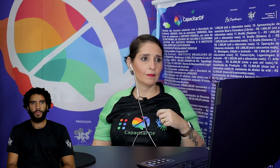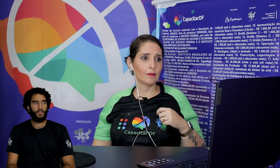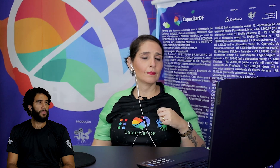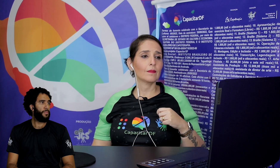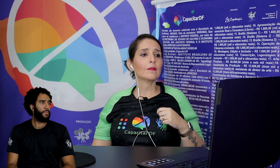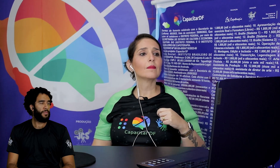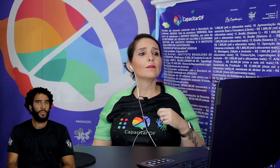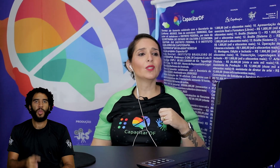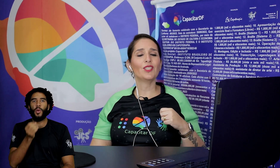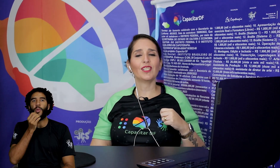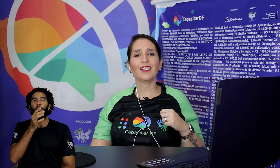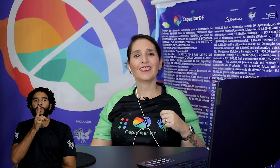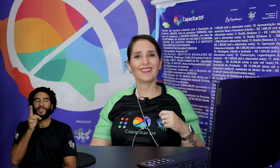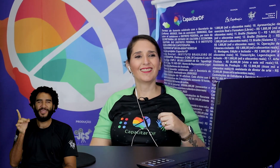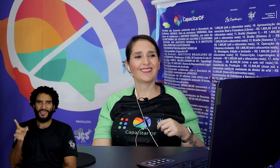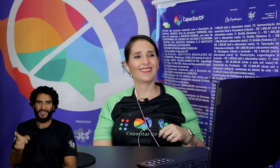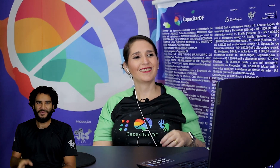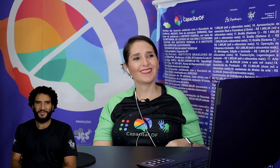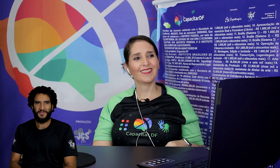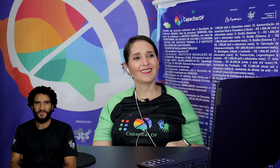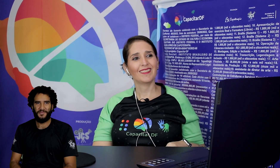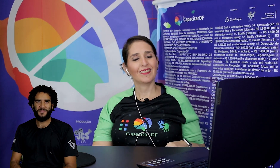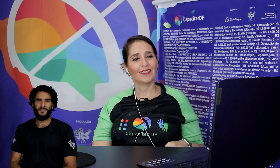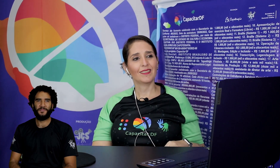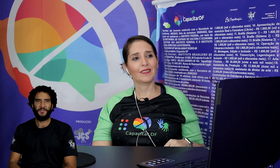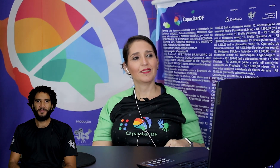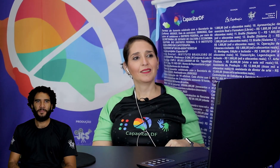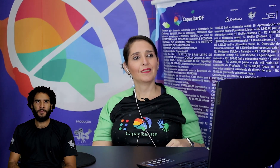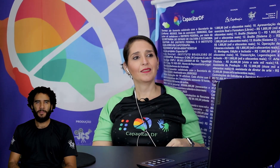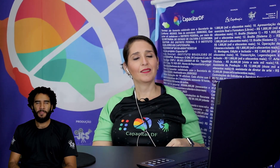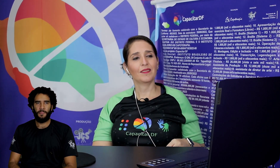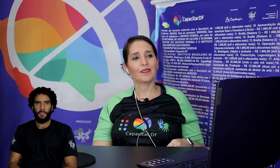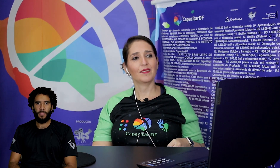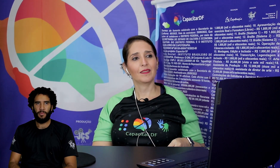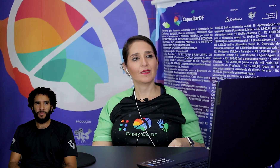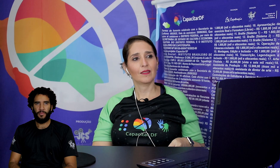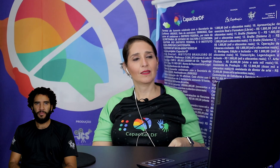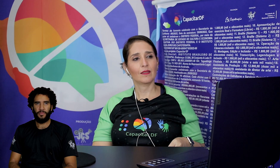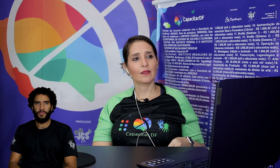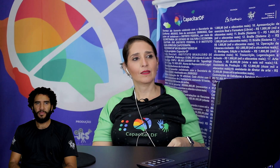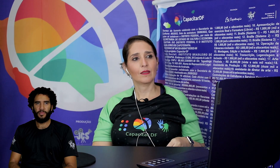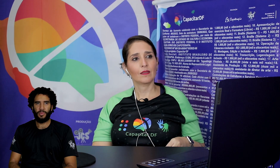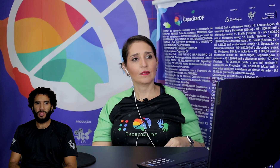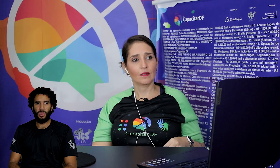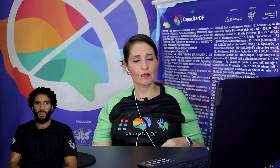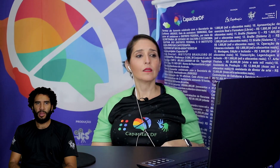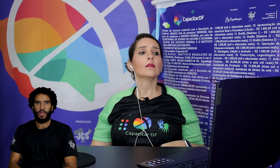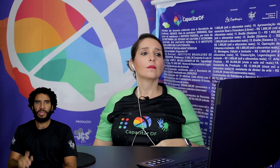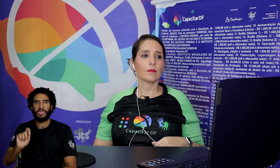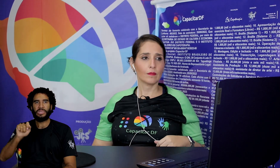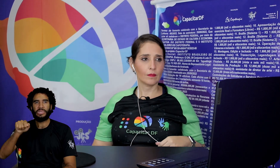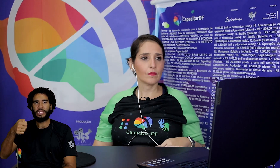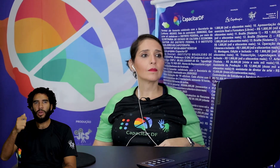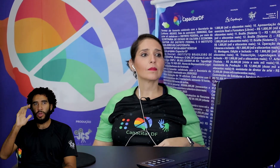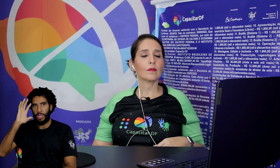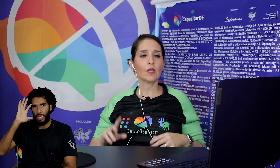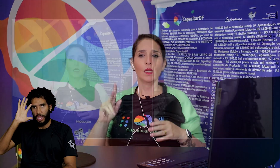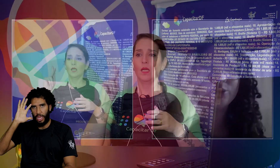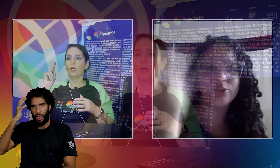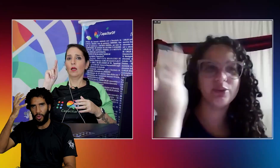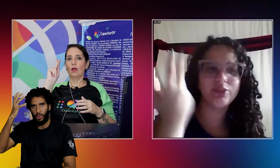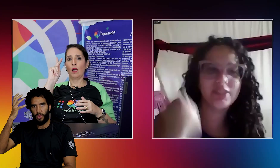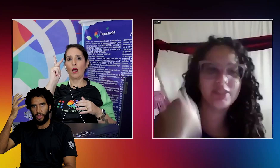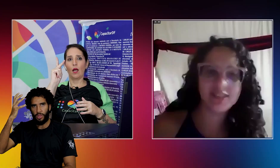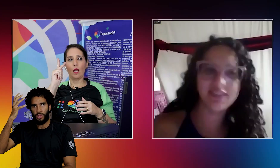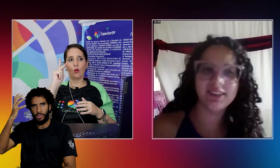Bom dia. Bom dia. É só o outro sinal de acontecer, que eu só peguei esse, o outro